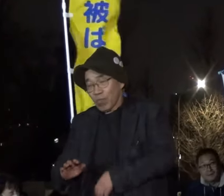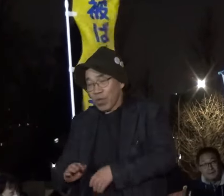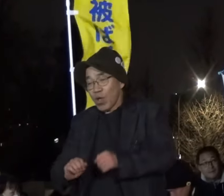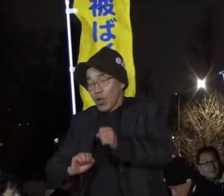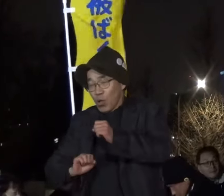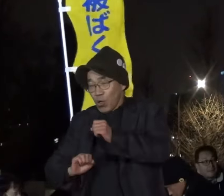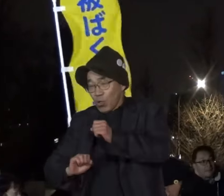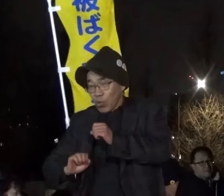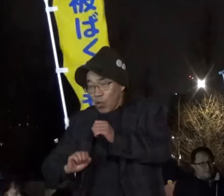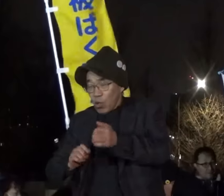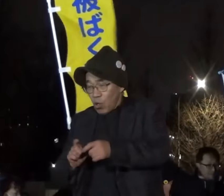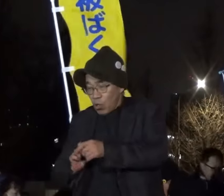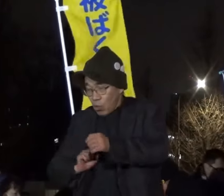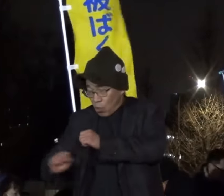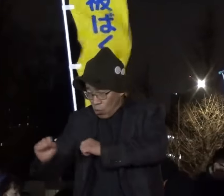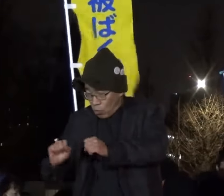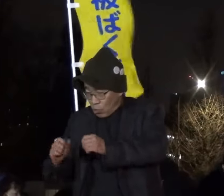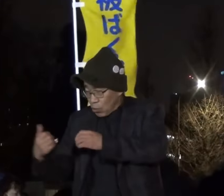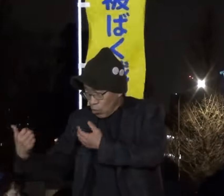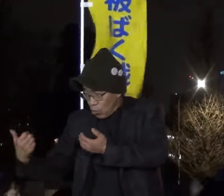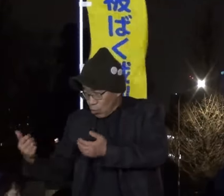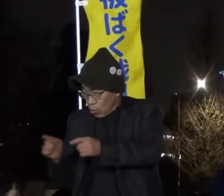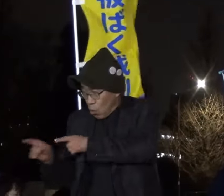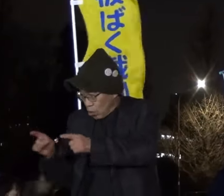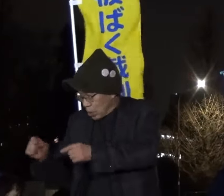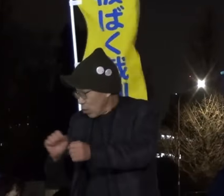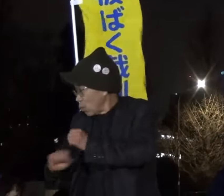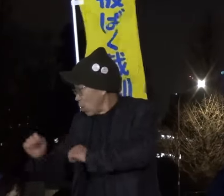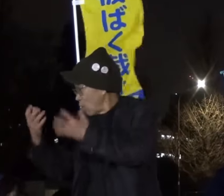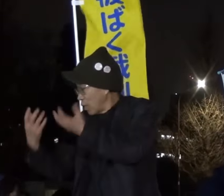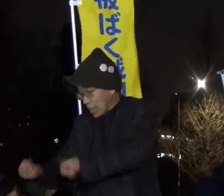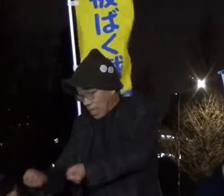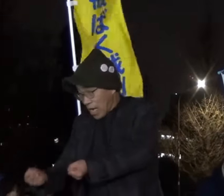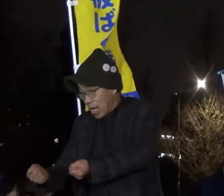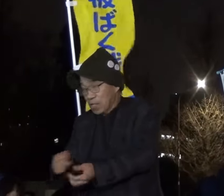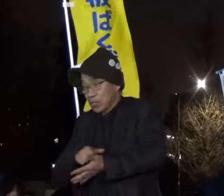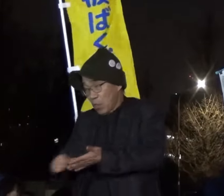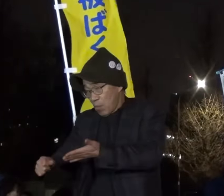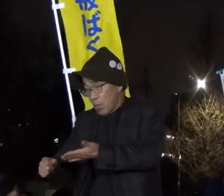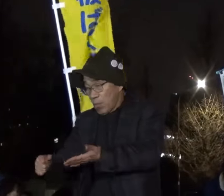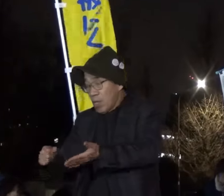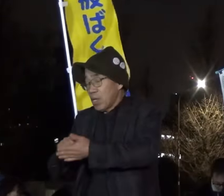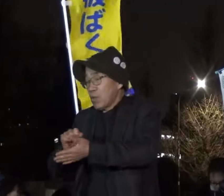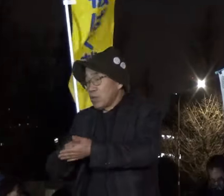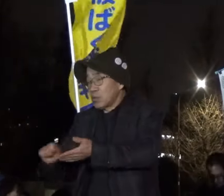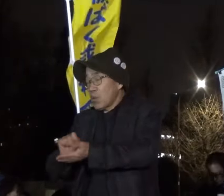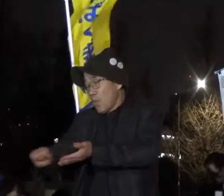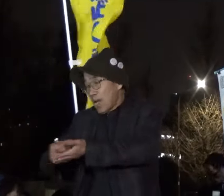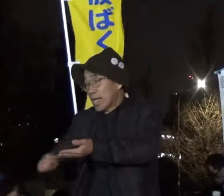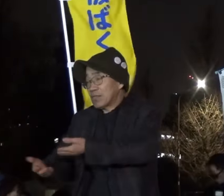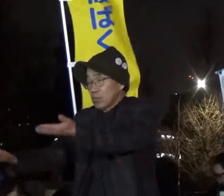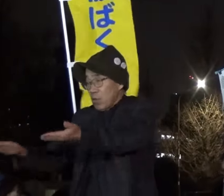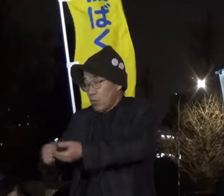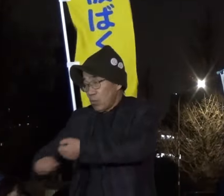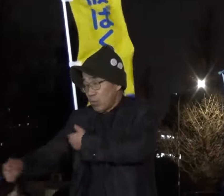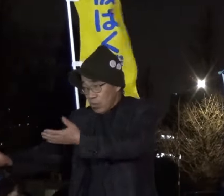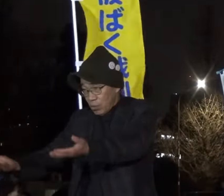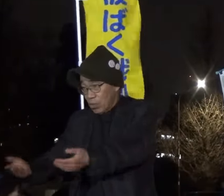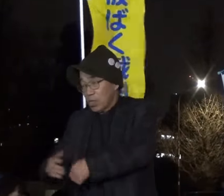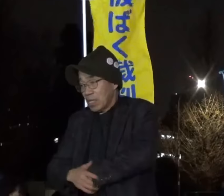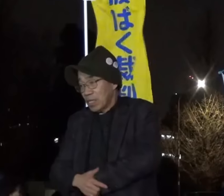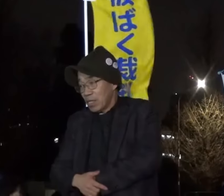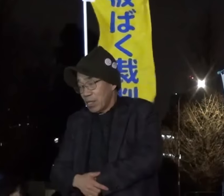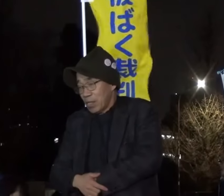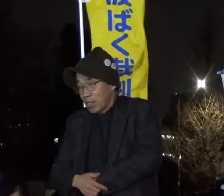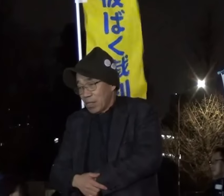動、もう絶対にそれしたらね、だって皆さん集まってるんですから、わざわざ人を集めて、ペ